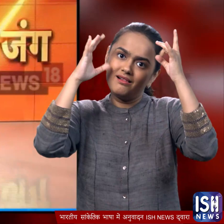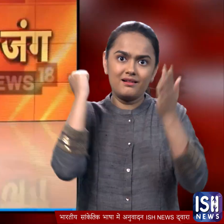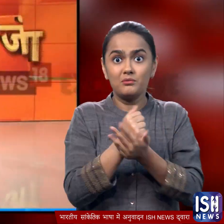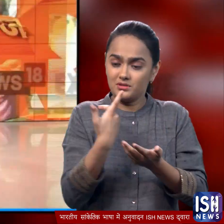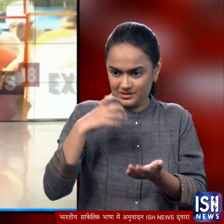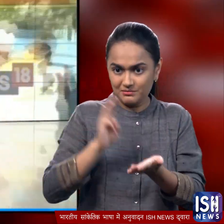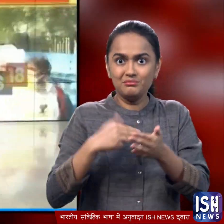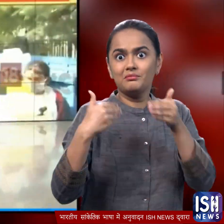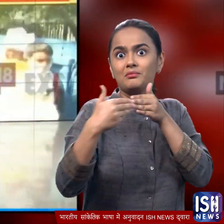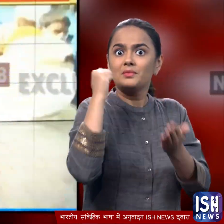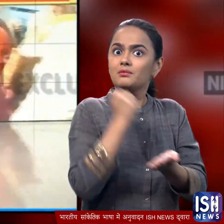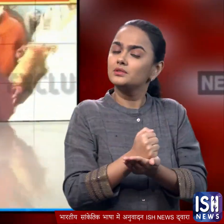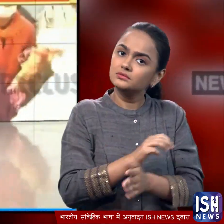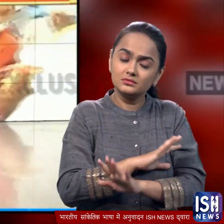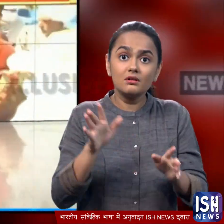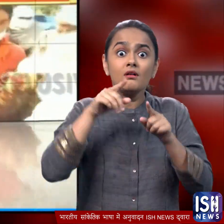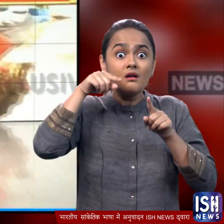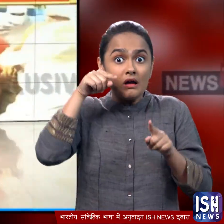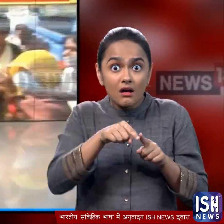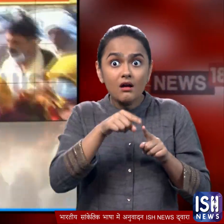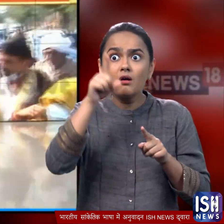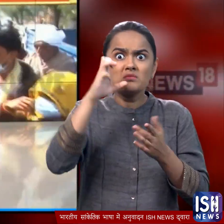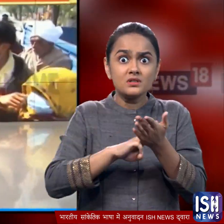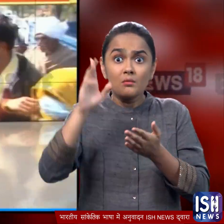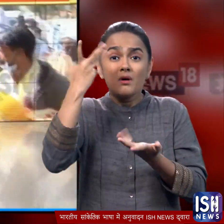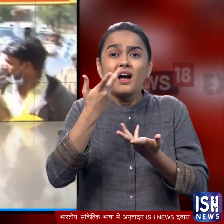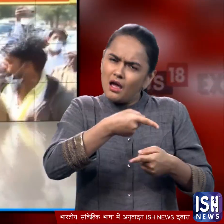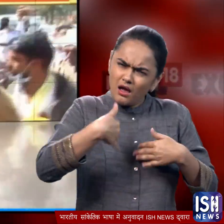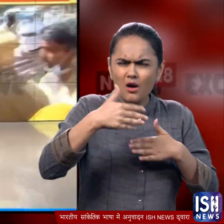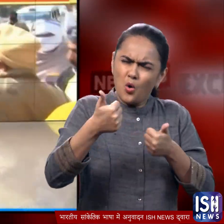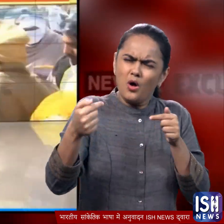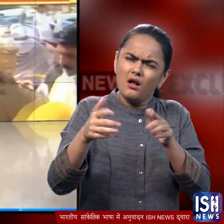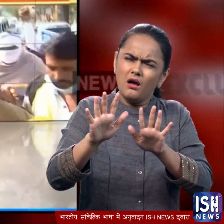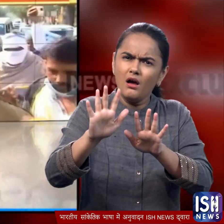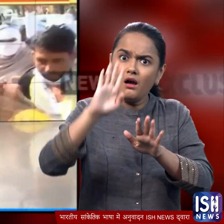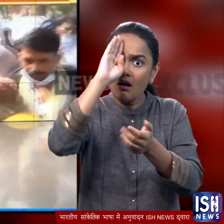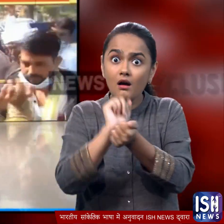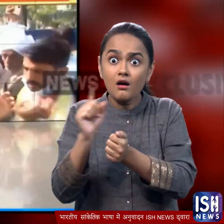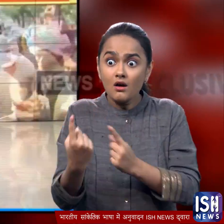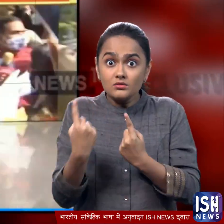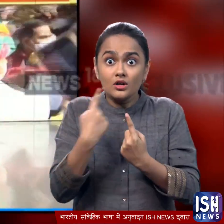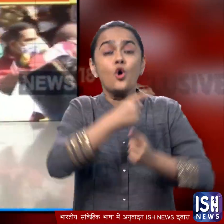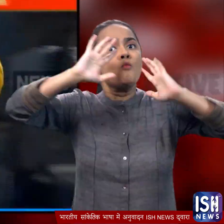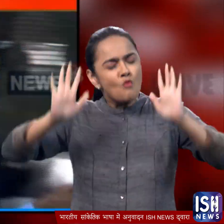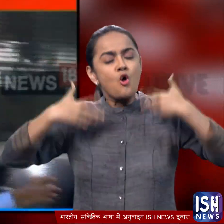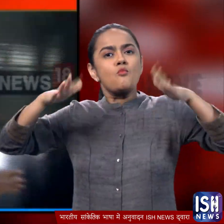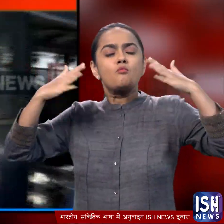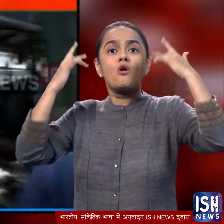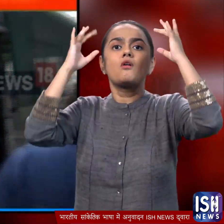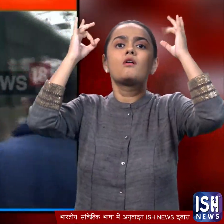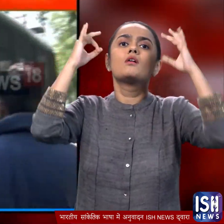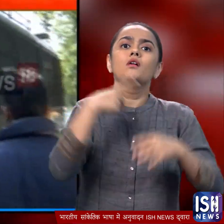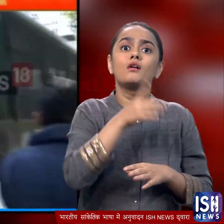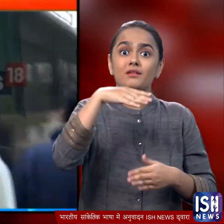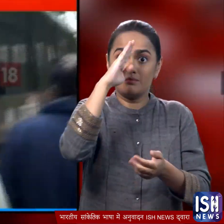से मिलने की जिद पर अड़े रहे। हालात तब तेजी से बिगड़ने लगे जब पुलिस ने उन पर सख्ती बरतनी शुरू कर दी,